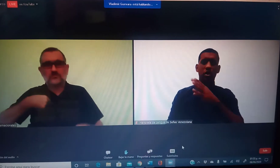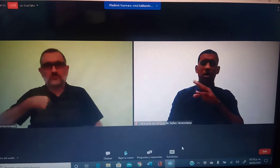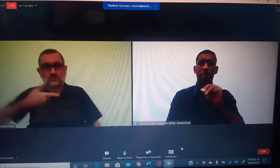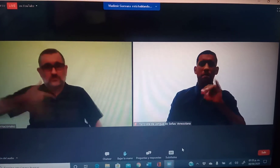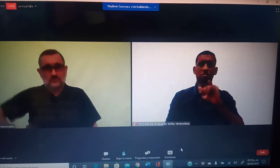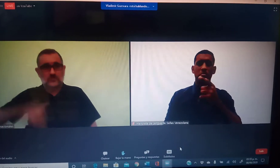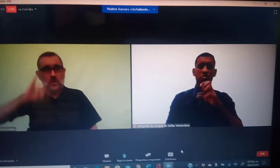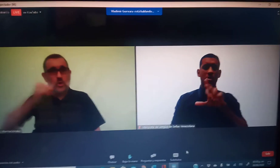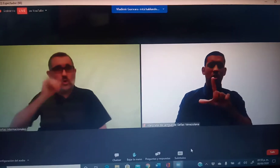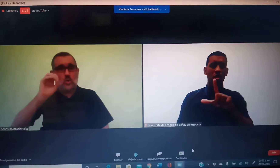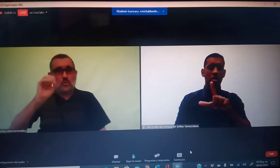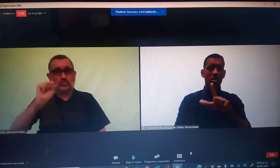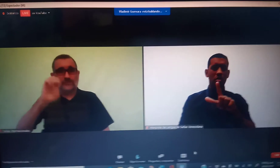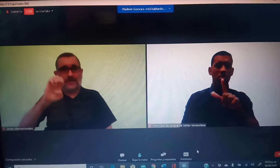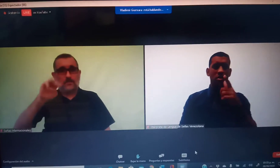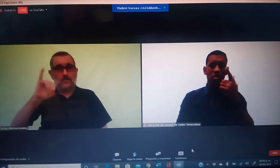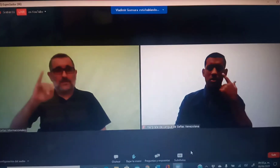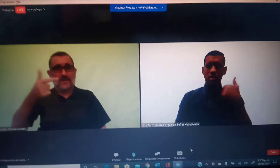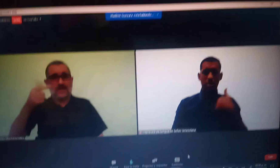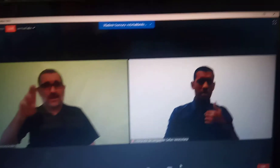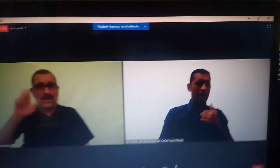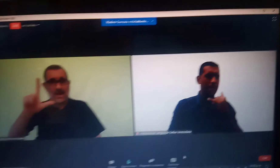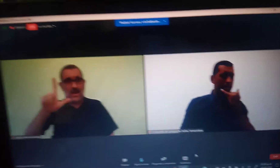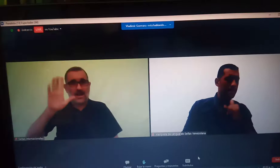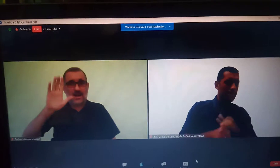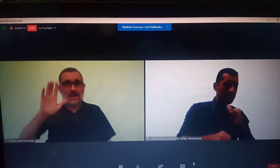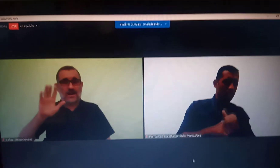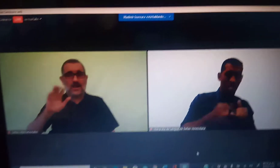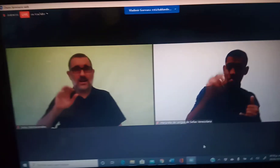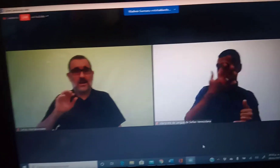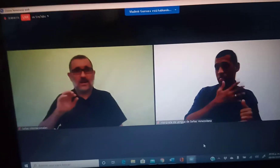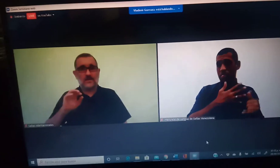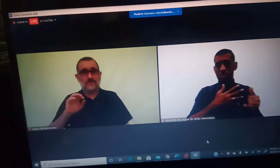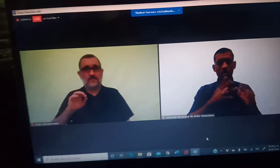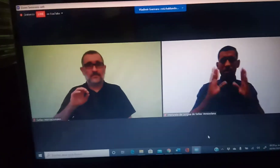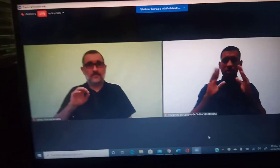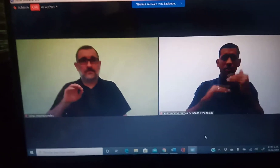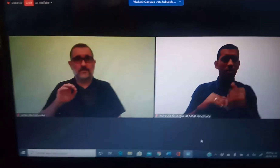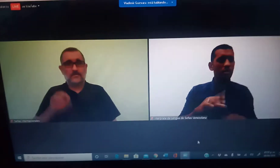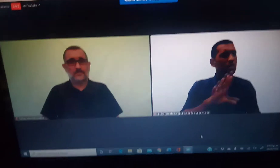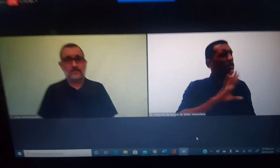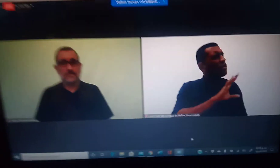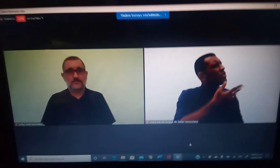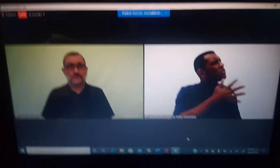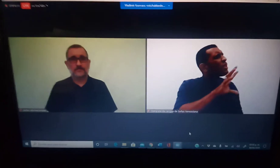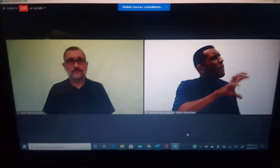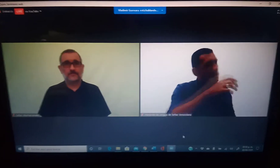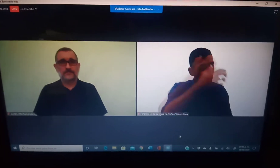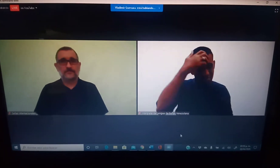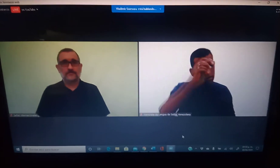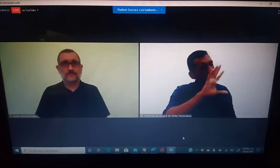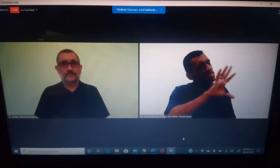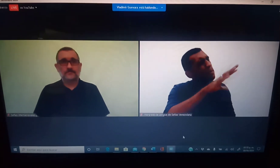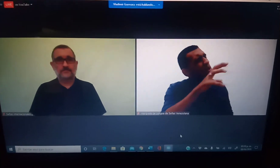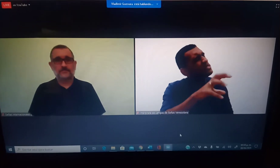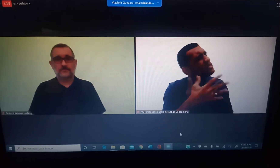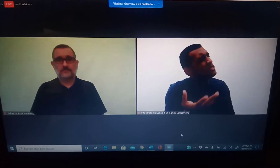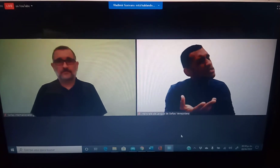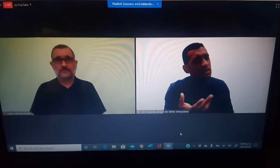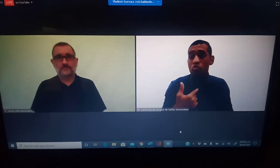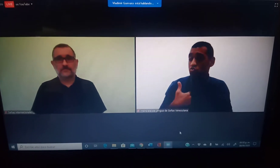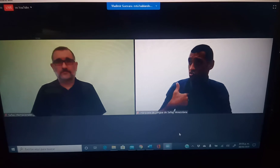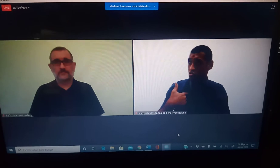Déjame decirte que voy a saber aquí porque si no me desconcentra. Disculpe, ¿de qué país? ¿De qué país vos está? Yo